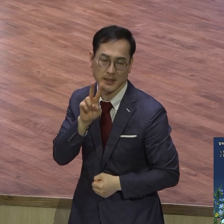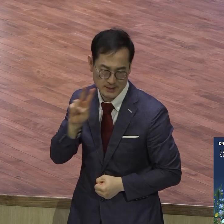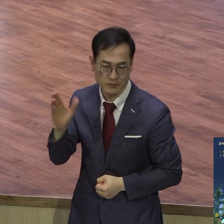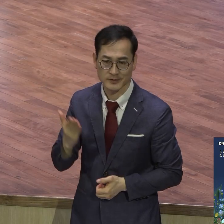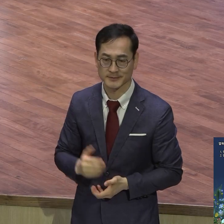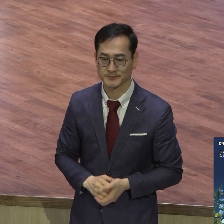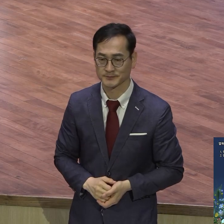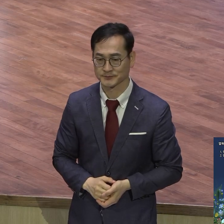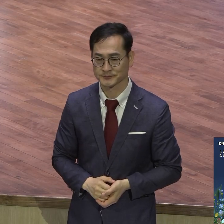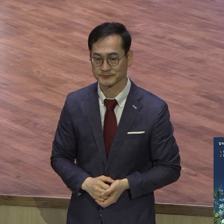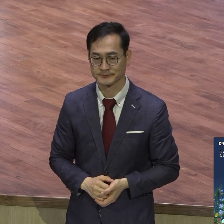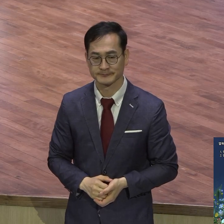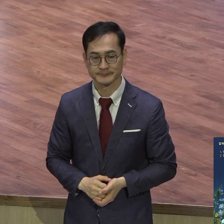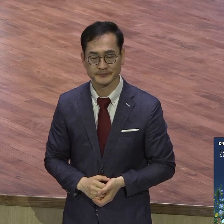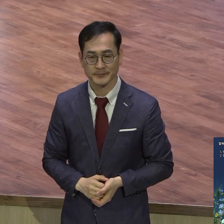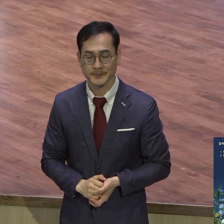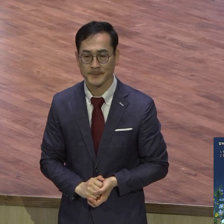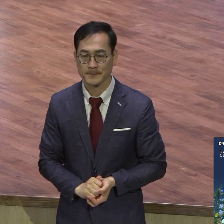그리스도 안에 있을 때 가능하다.